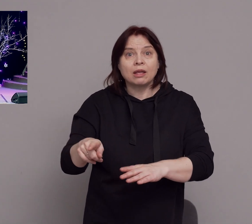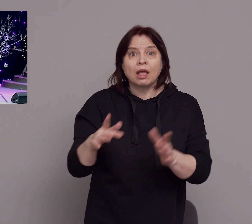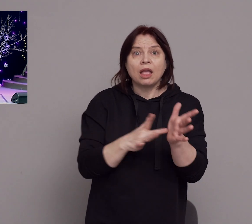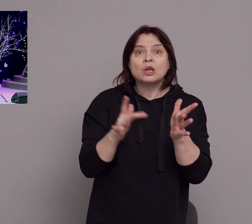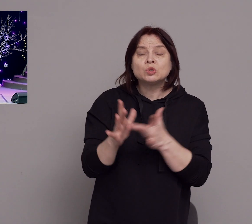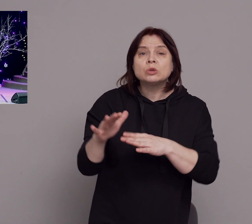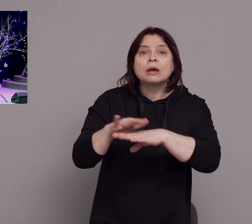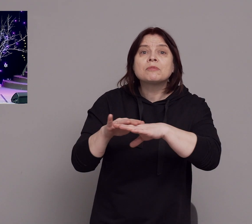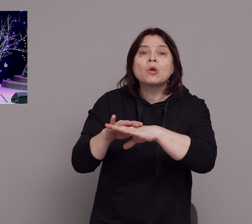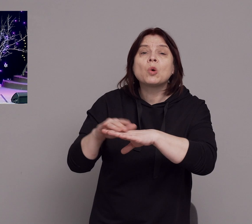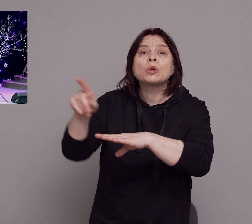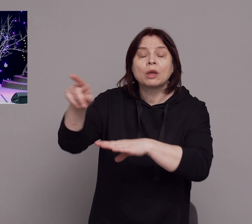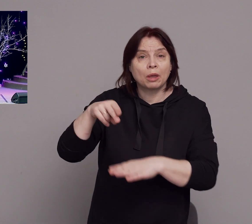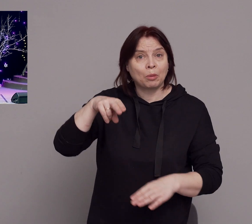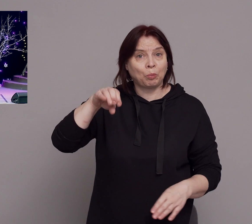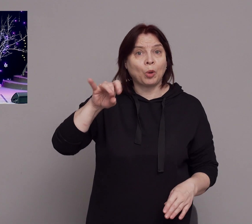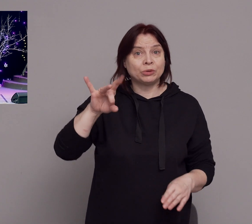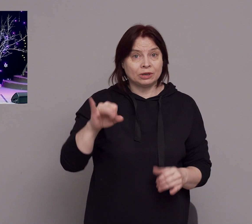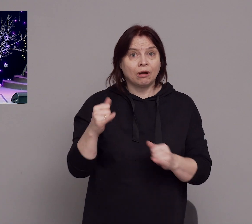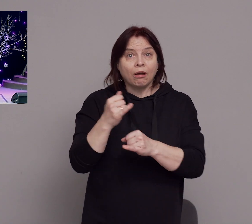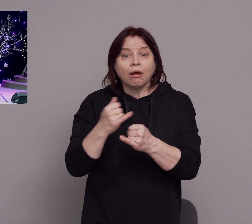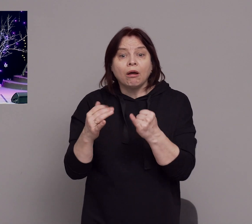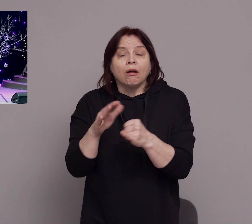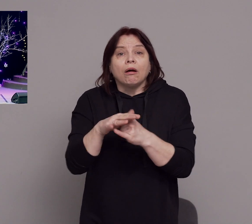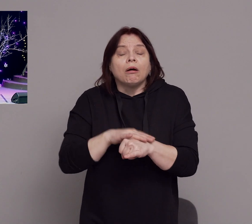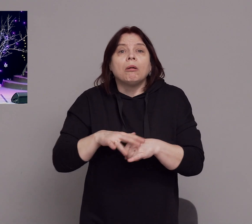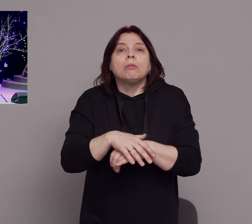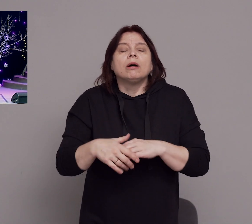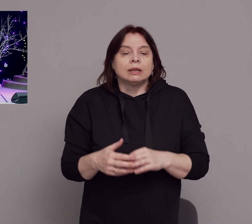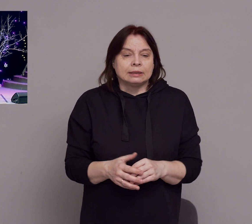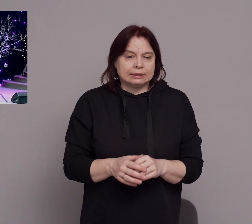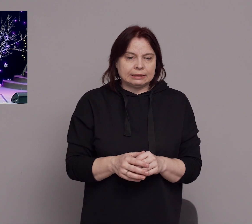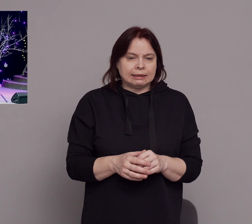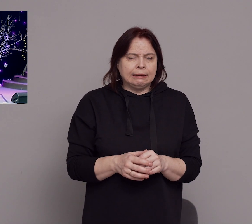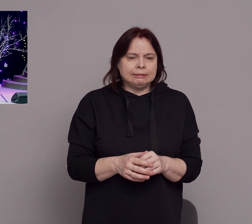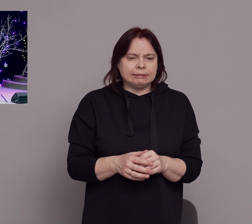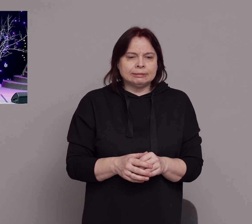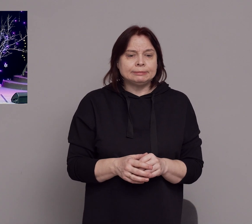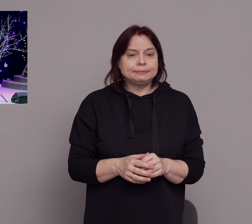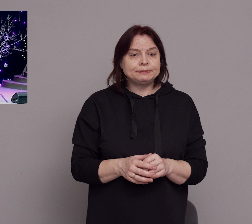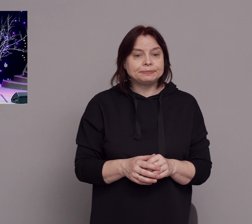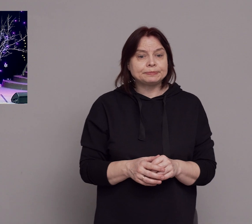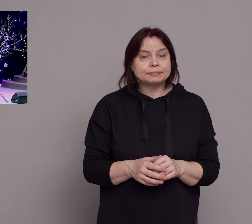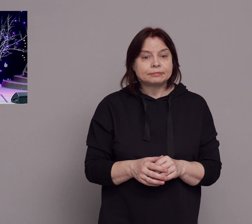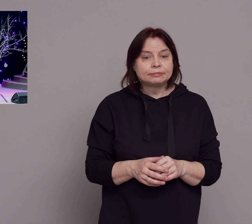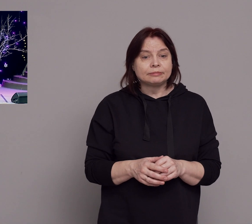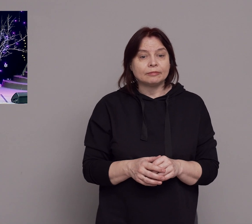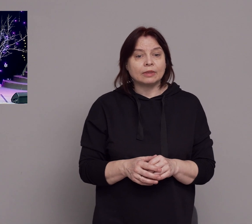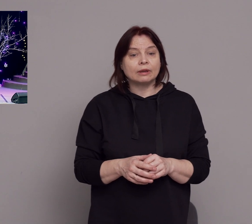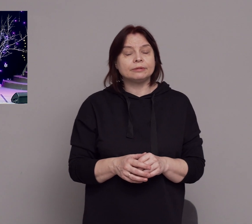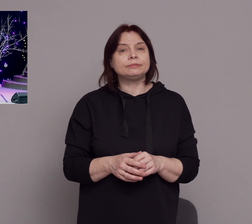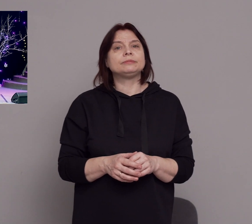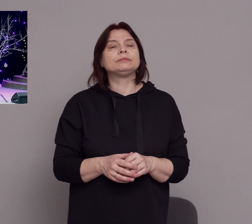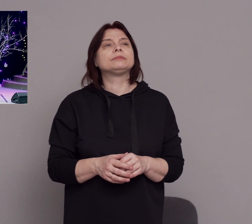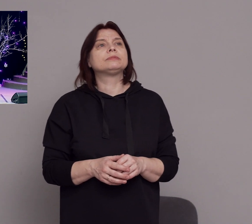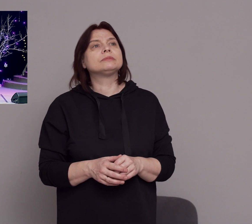читая послание филиппийцам, все равно немного остается немножко абстрактным. Мы можем представить себе равенство Бога, мы можем представить